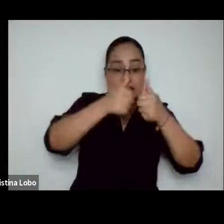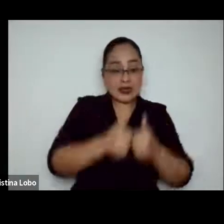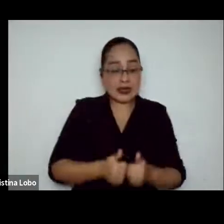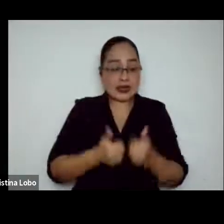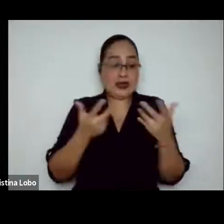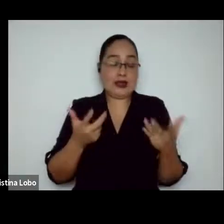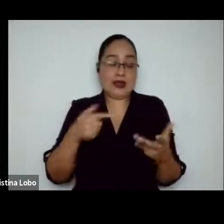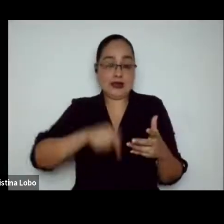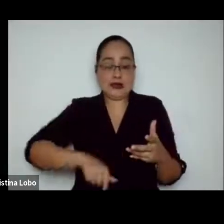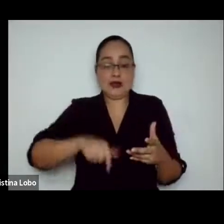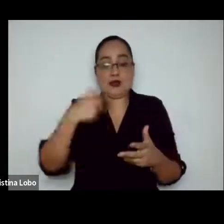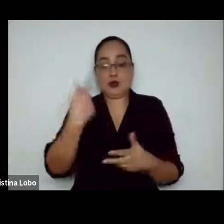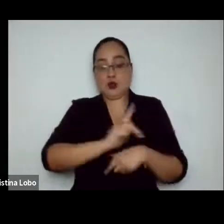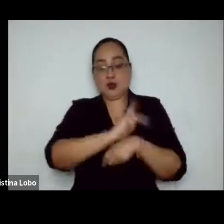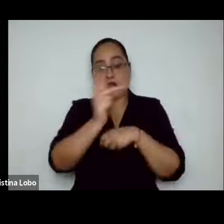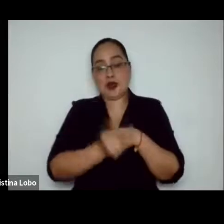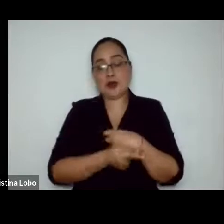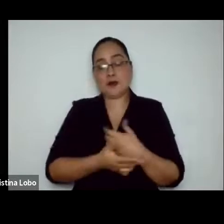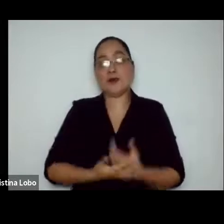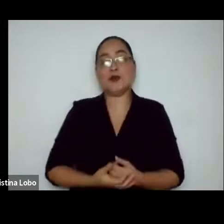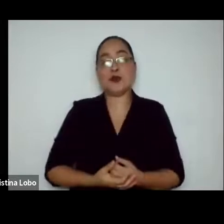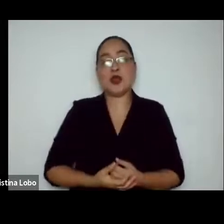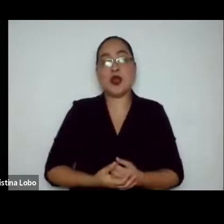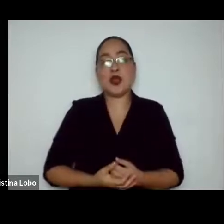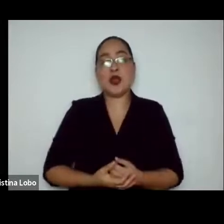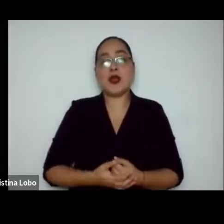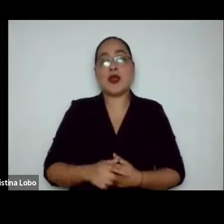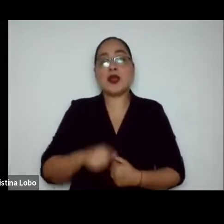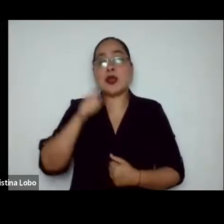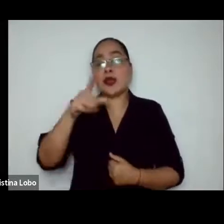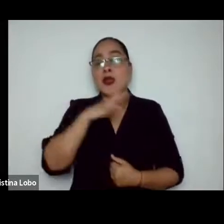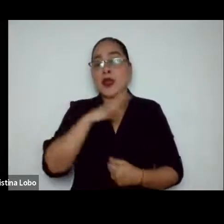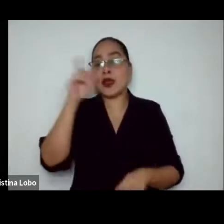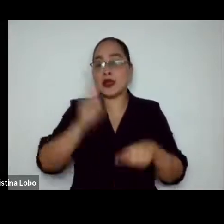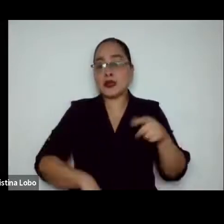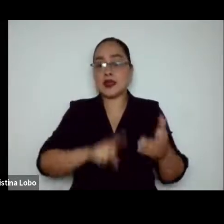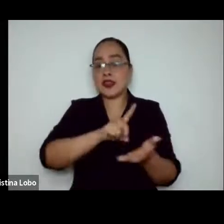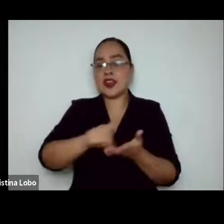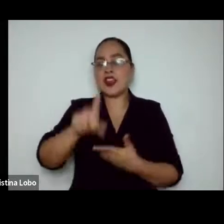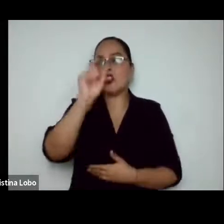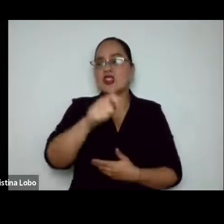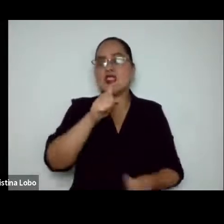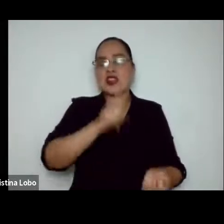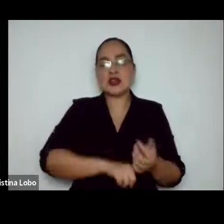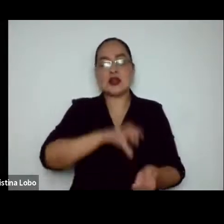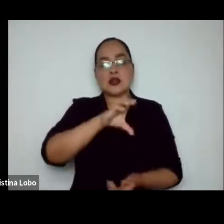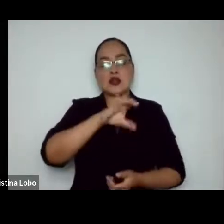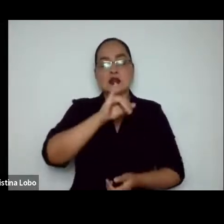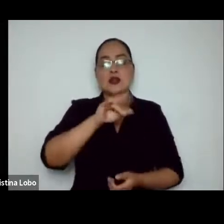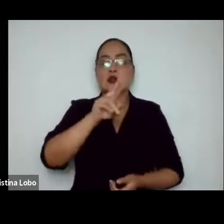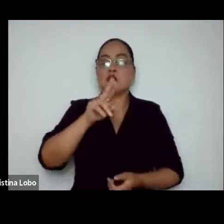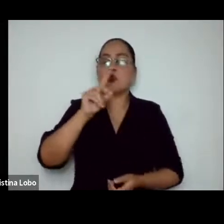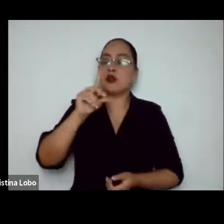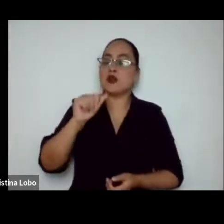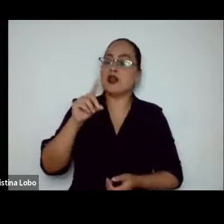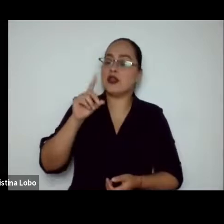reducto del estatus que excluye de la titularidad de derechos sería la ciudadanía. Es decir, hay algunos